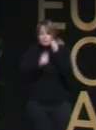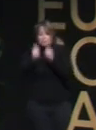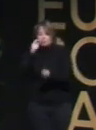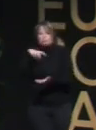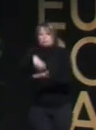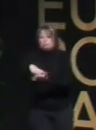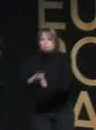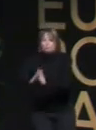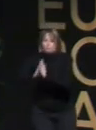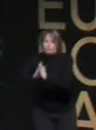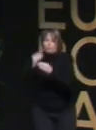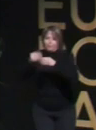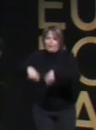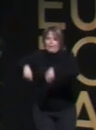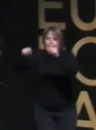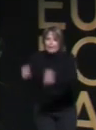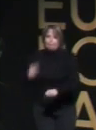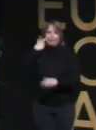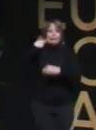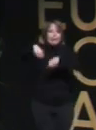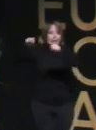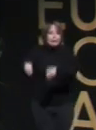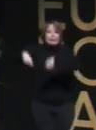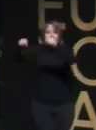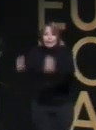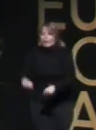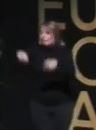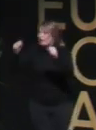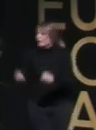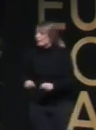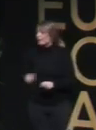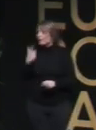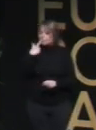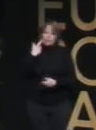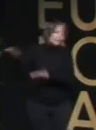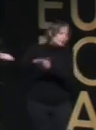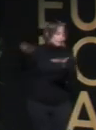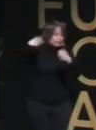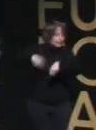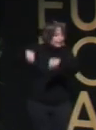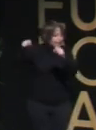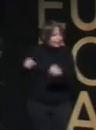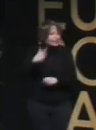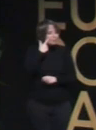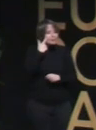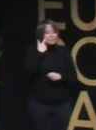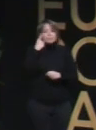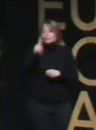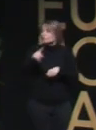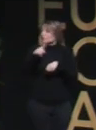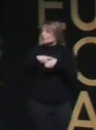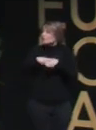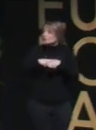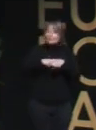rodillas, porfa, haz la cama. Mira, haz la cama, vete a la mierda, y tal, que va a hacer la cama. ¿No? El tiempo, que no hemos hablado de eso, el